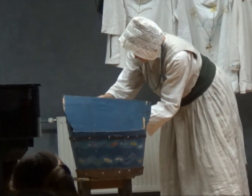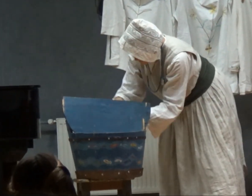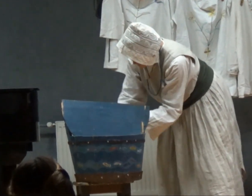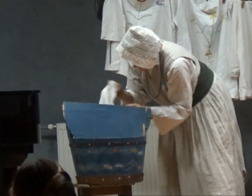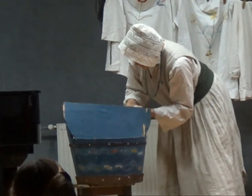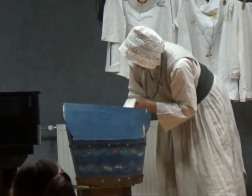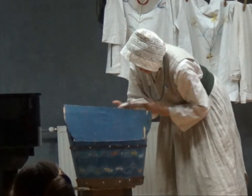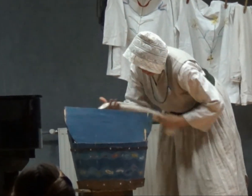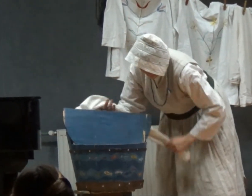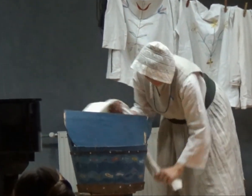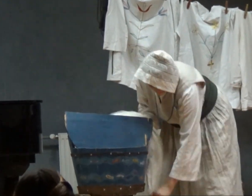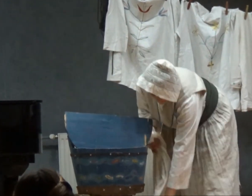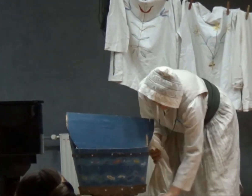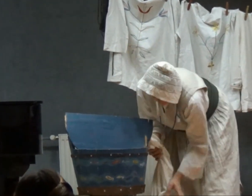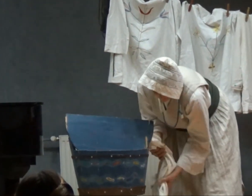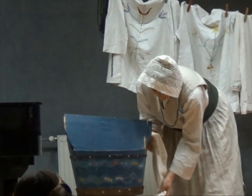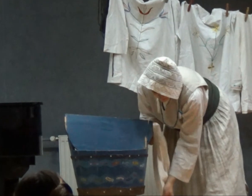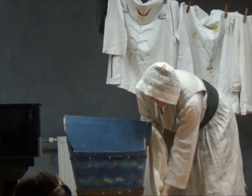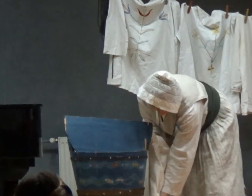Mama.